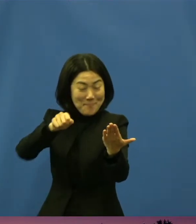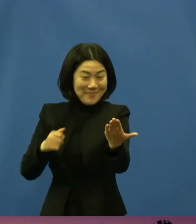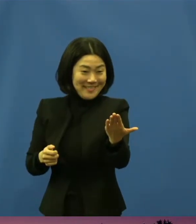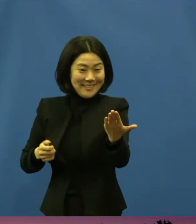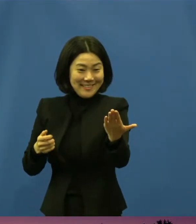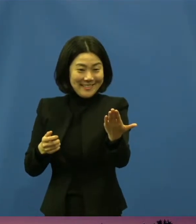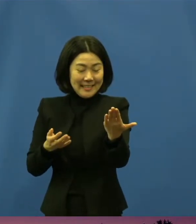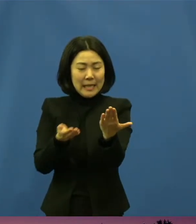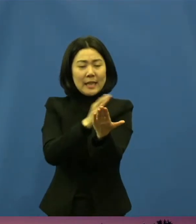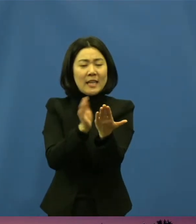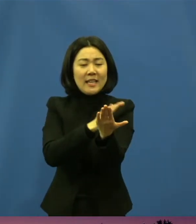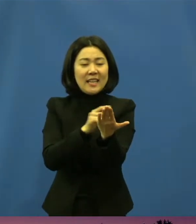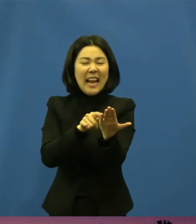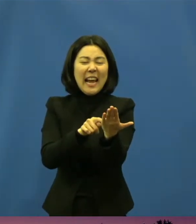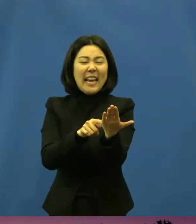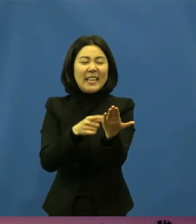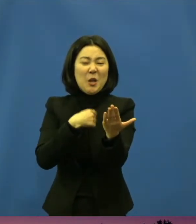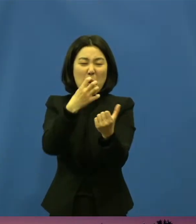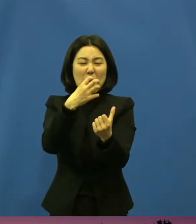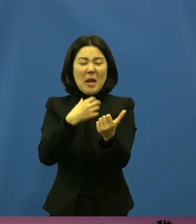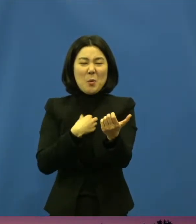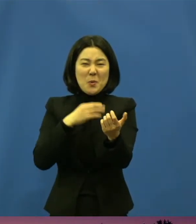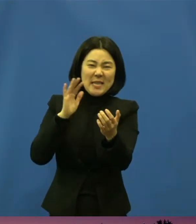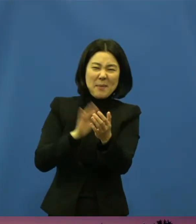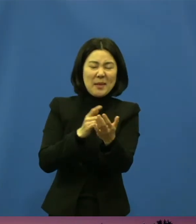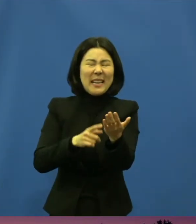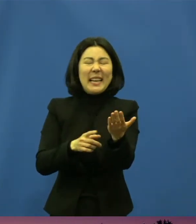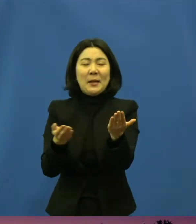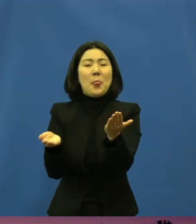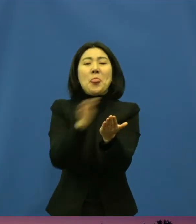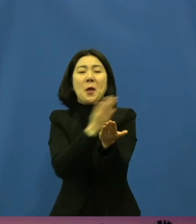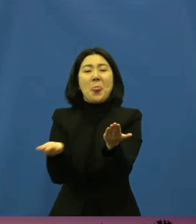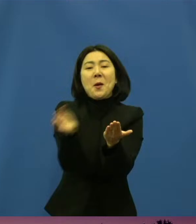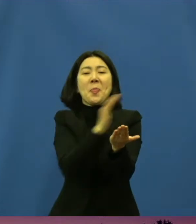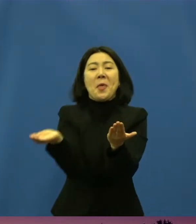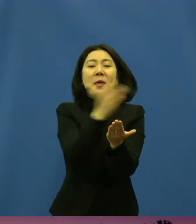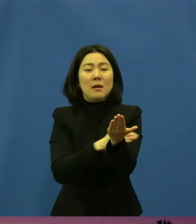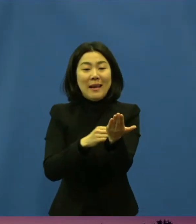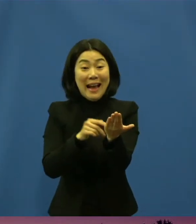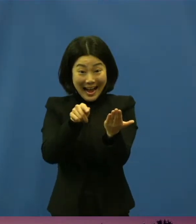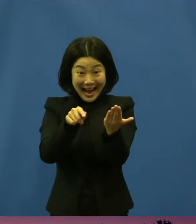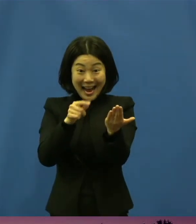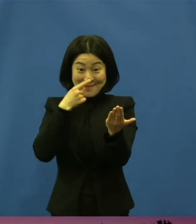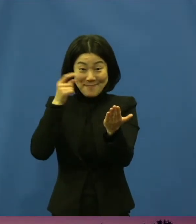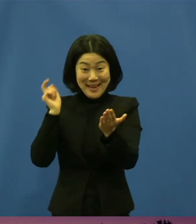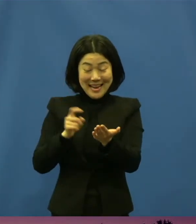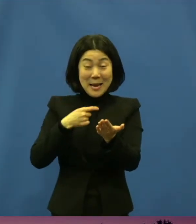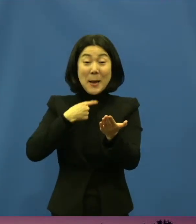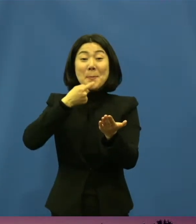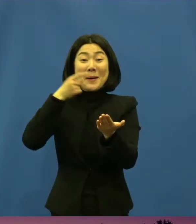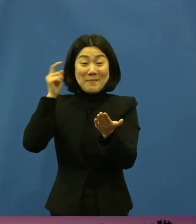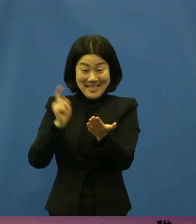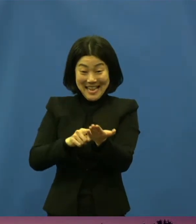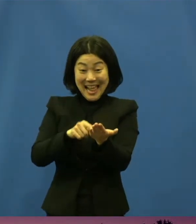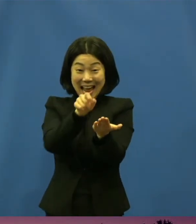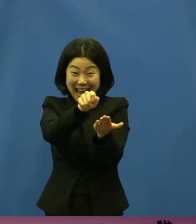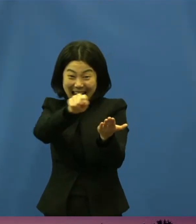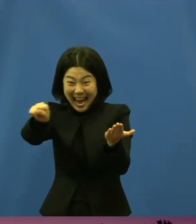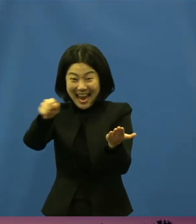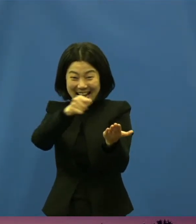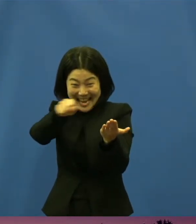자기만의 성경이 있는 거예요. 그거는 성경이 말하는 성경이에요. 창세기부터 요한계시록까지 골고루 편식하지